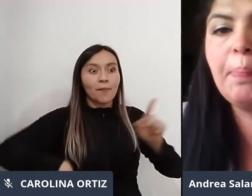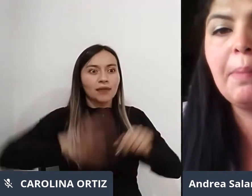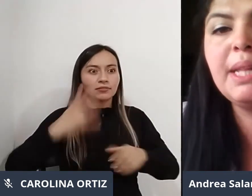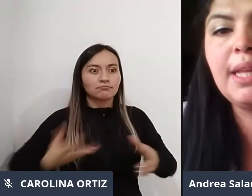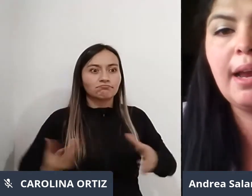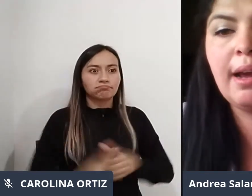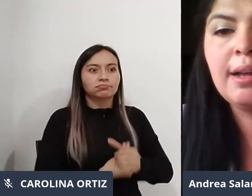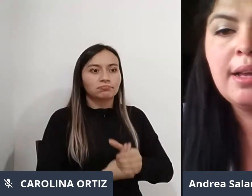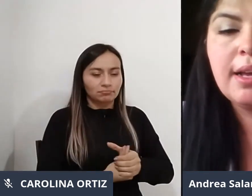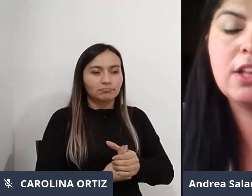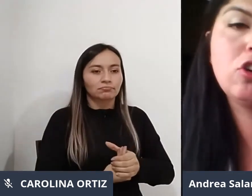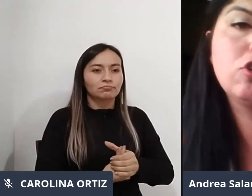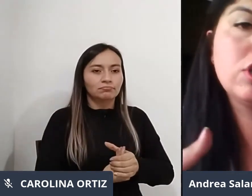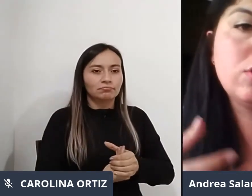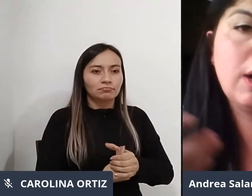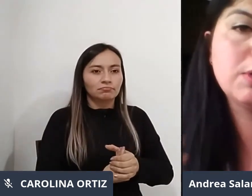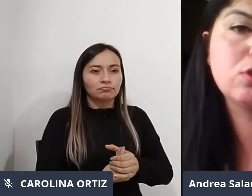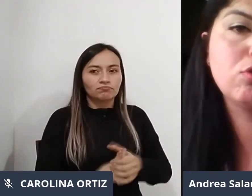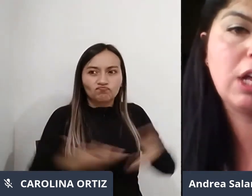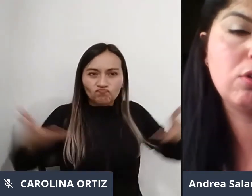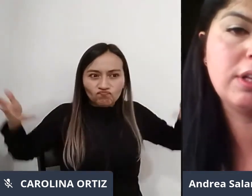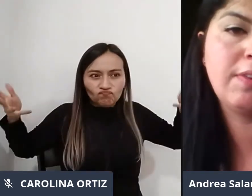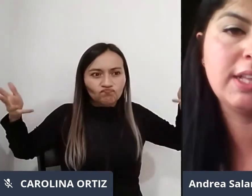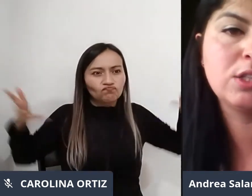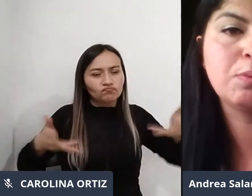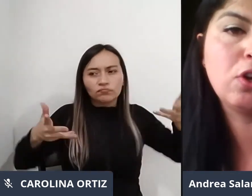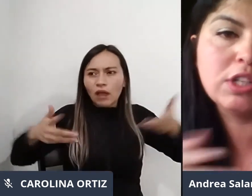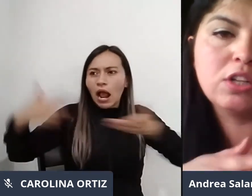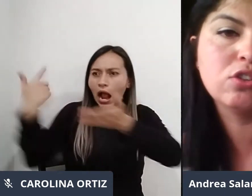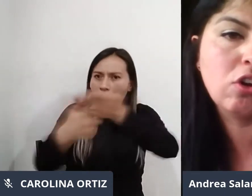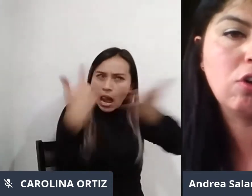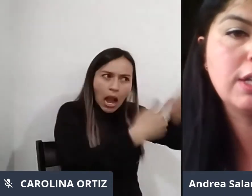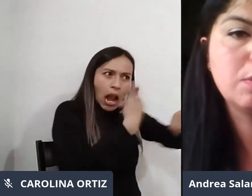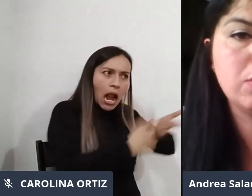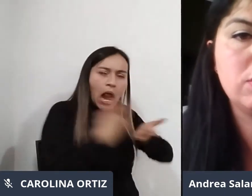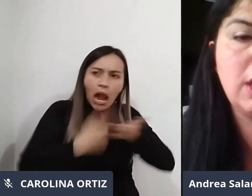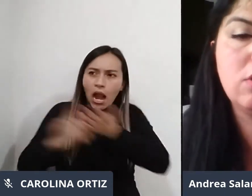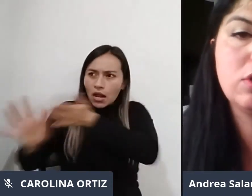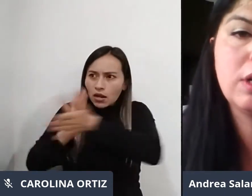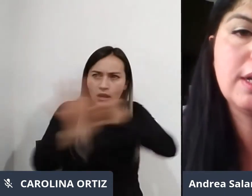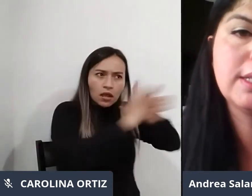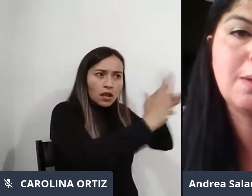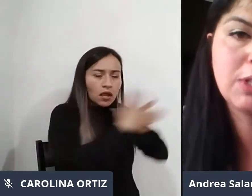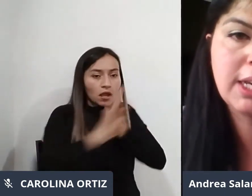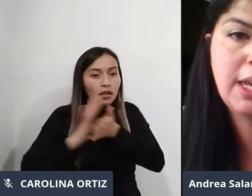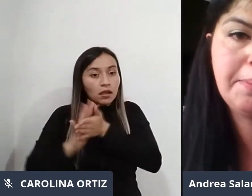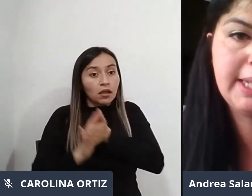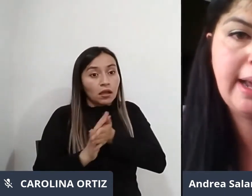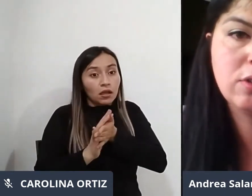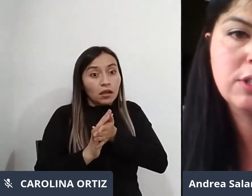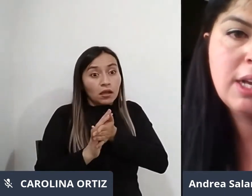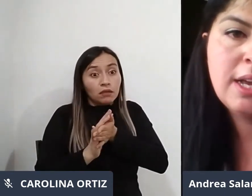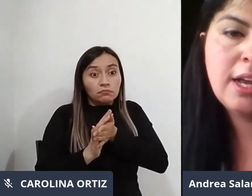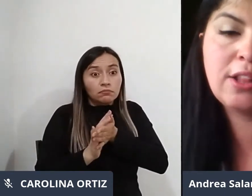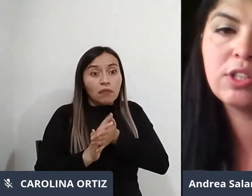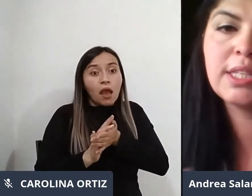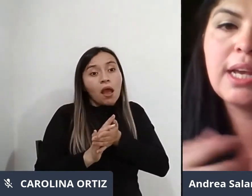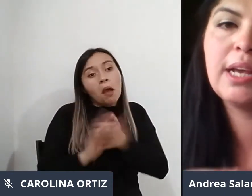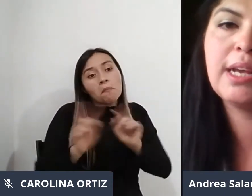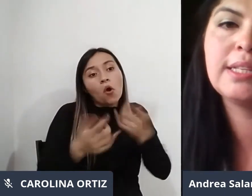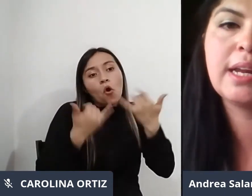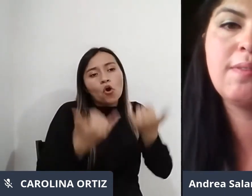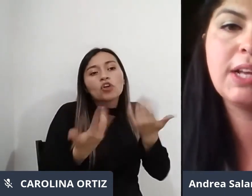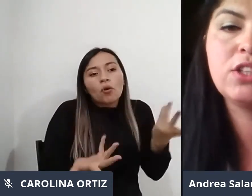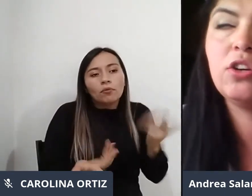que permitiera que todos estuviéramos escuchando diferentes opciones y no solo las opciones de los que estamos aquí invitados.